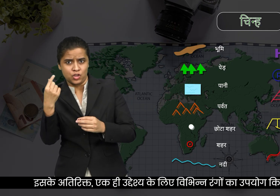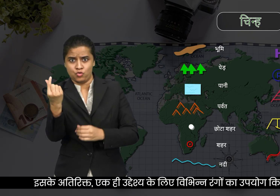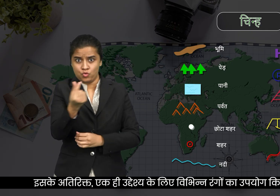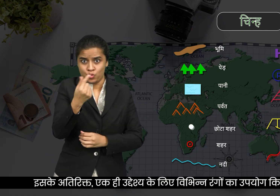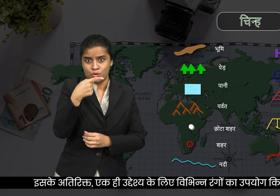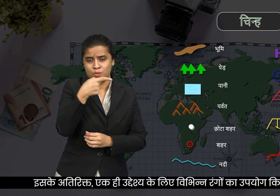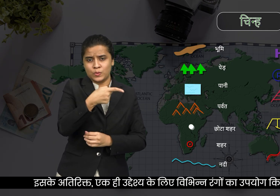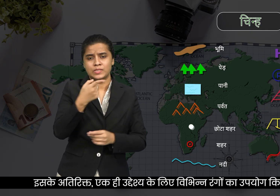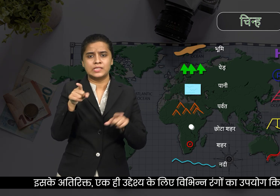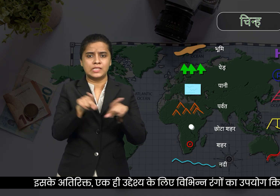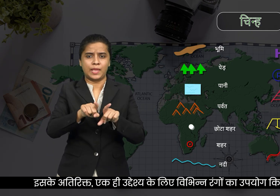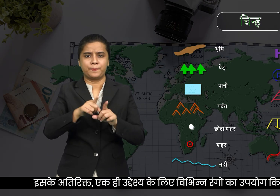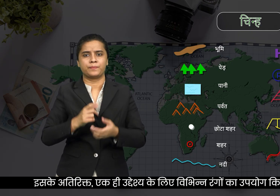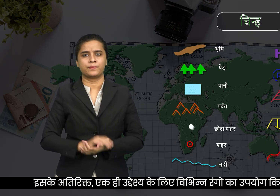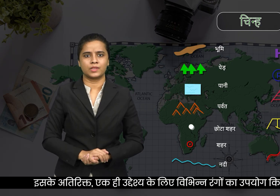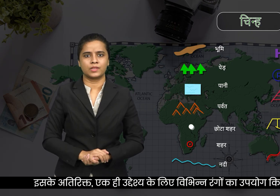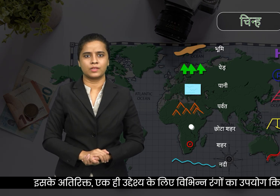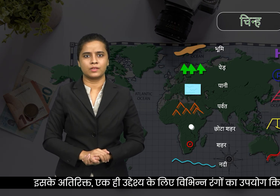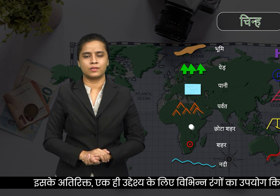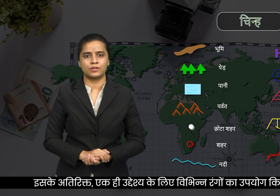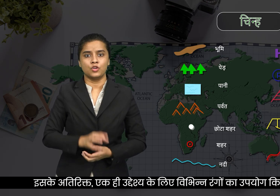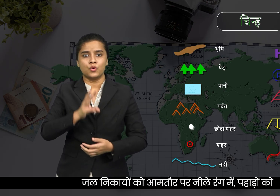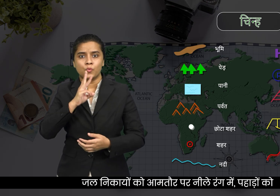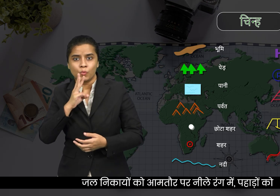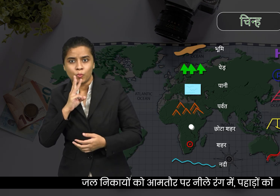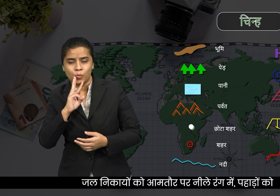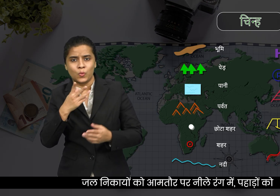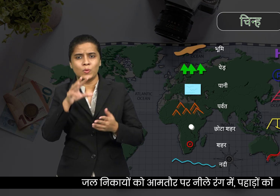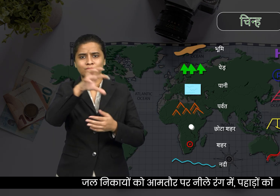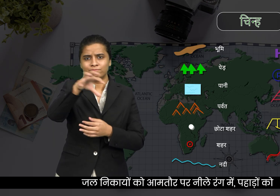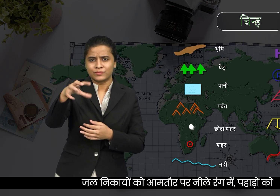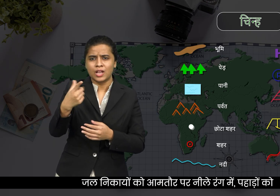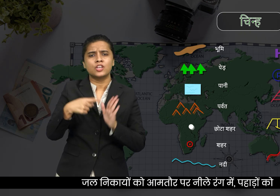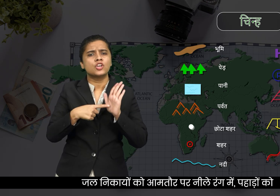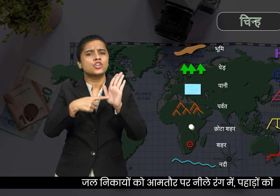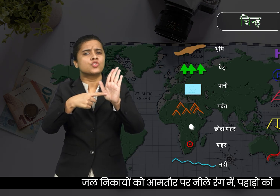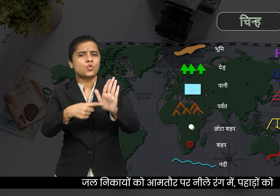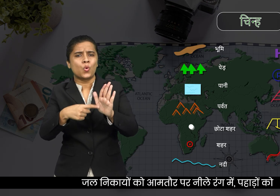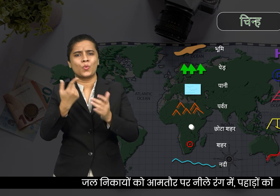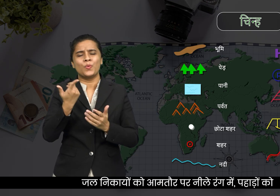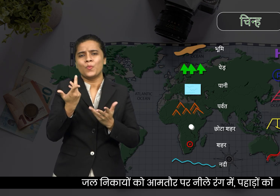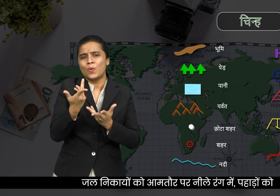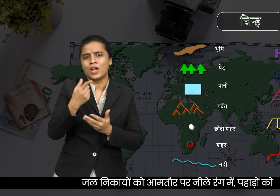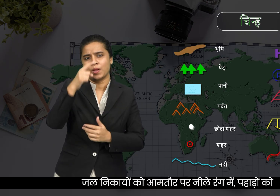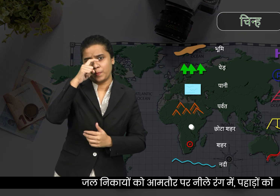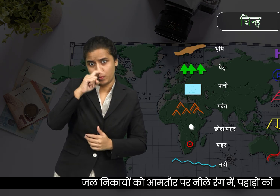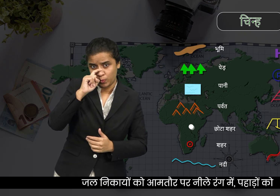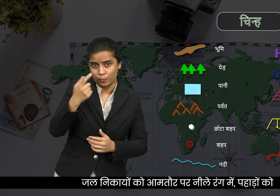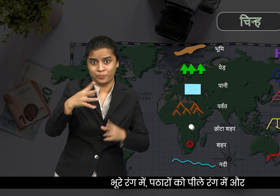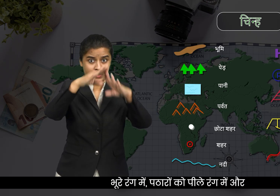के लिए विभिन्न रंगों का उपयोग किया जाता है। जल निकायों को आमतौर पर नीले रंग में, पहाड़ों को भूरे